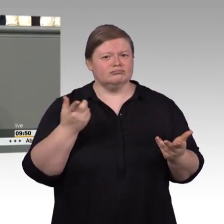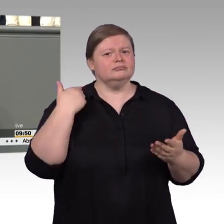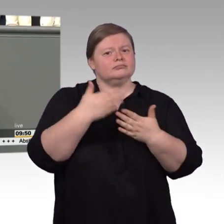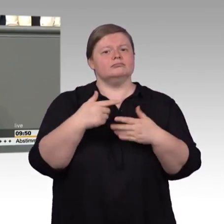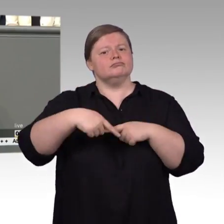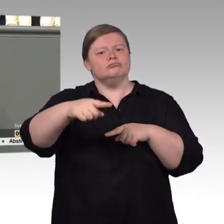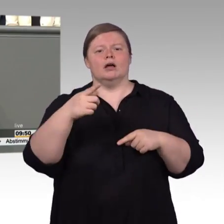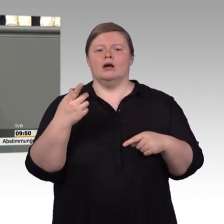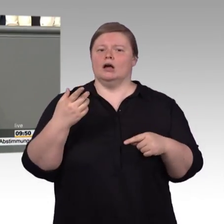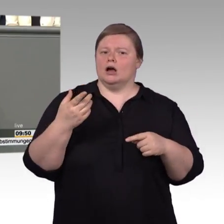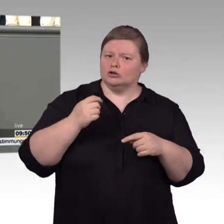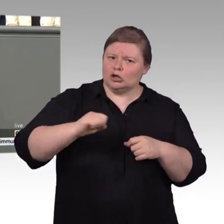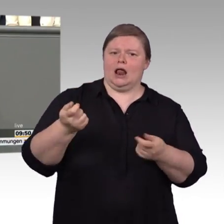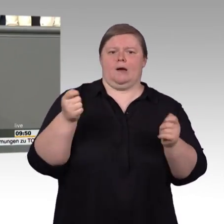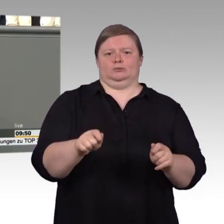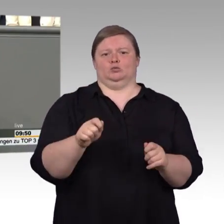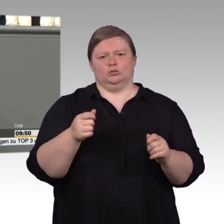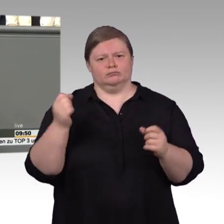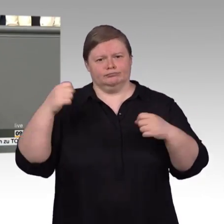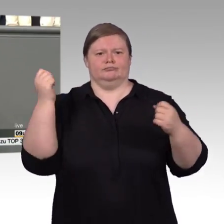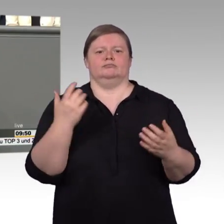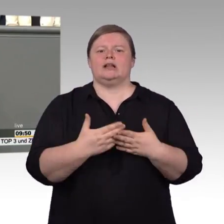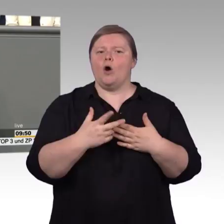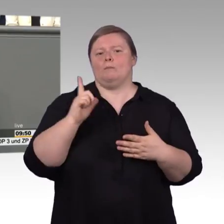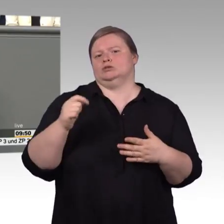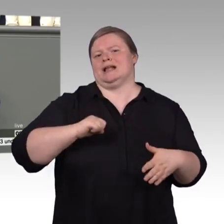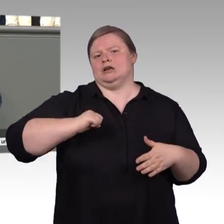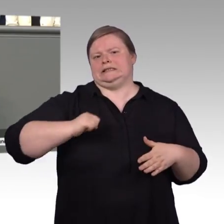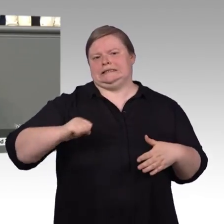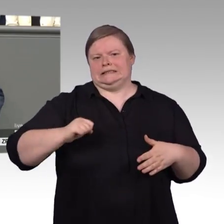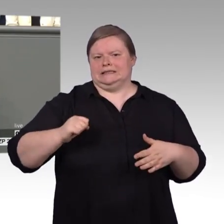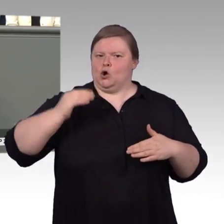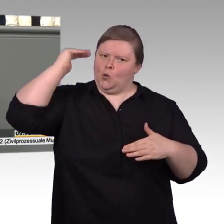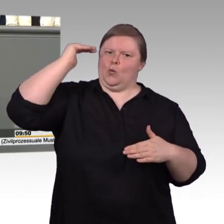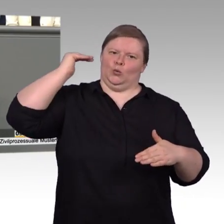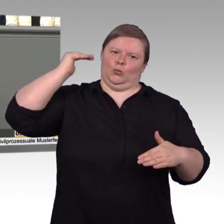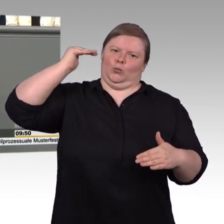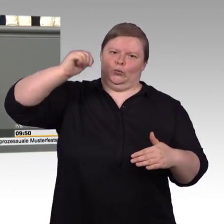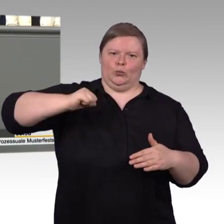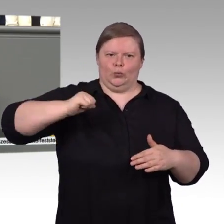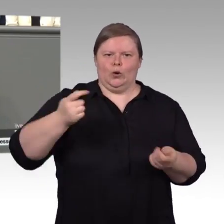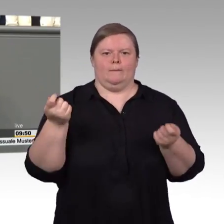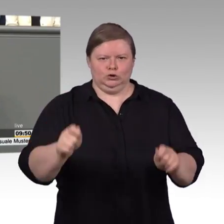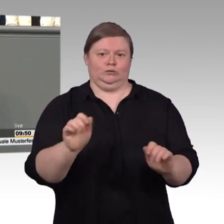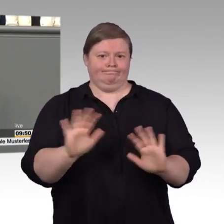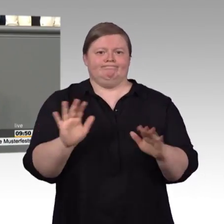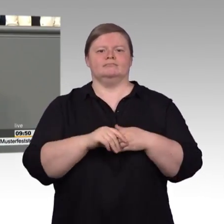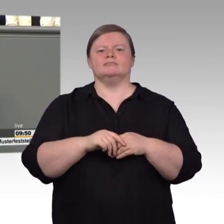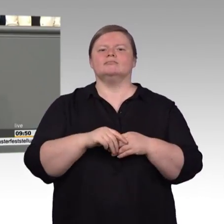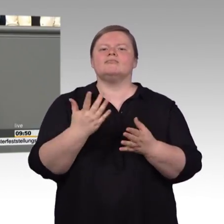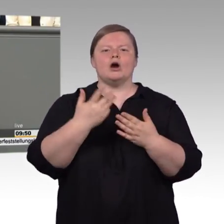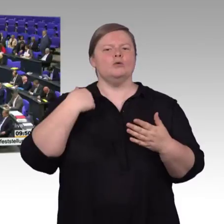das ist der Appell am Abschluss, kann sich ja jeder noch mal überlegen, dieses scharfe Schwert für den Verbraucherschutz auch gemeinsam beschließen und nicht blockieren. Vielen Dank.